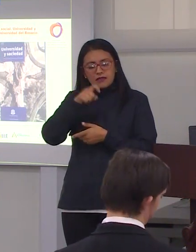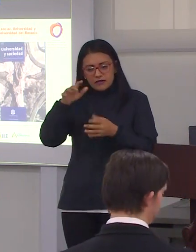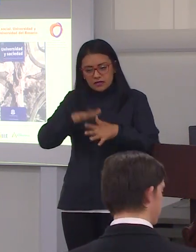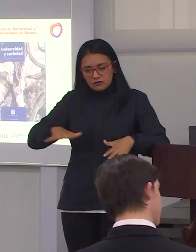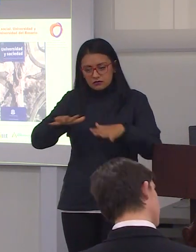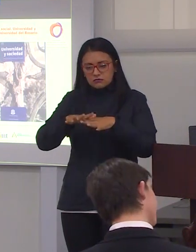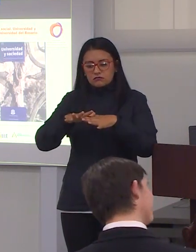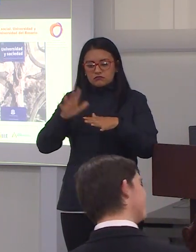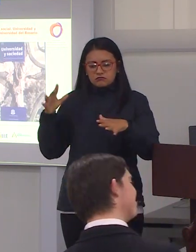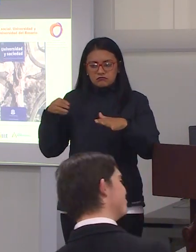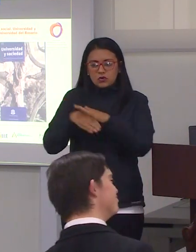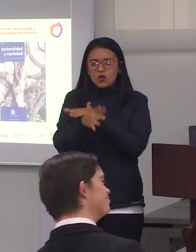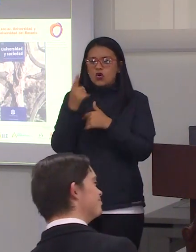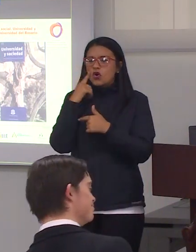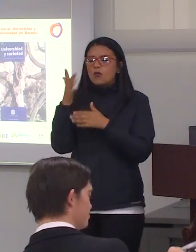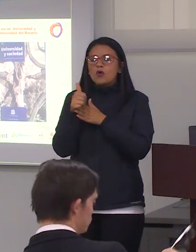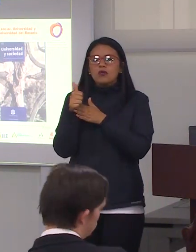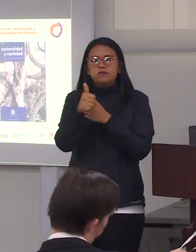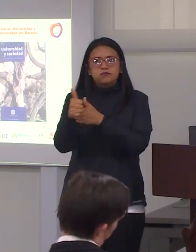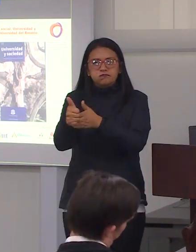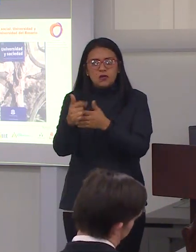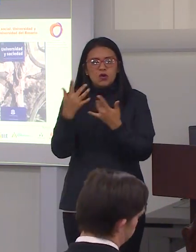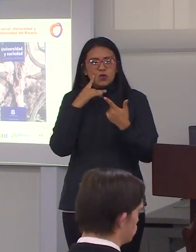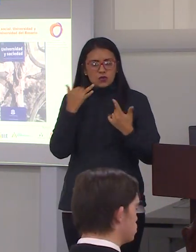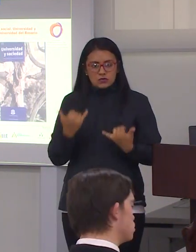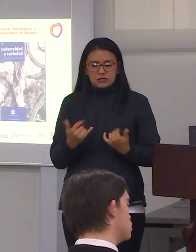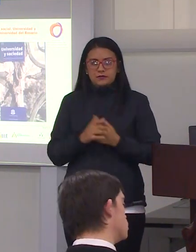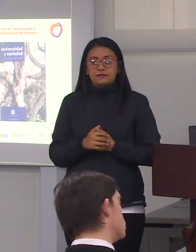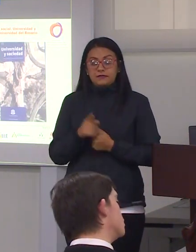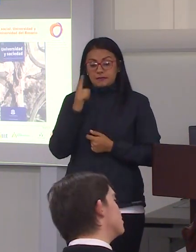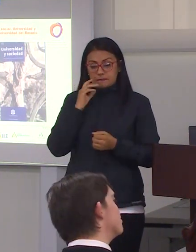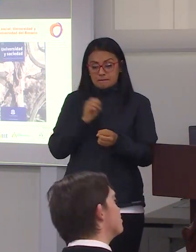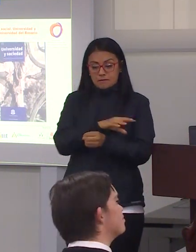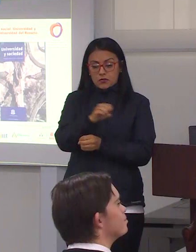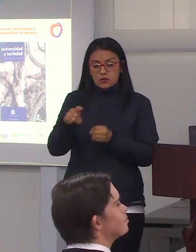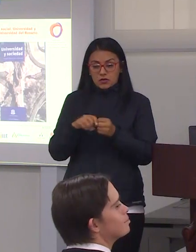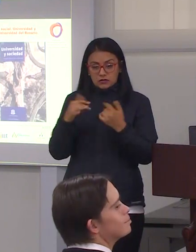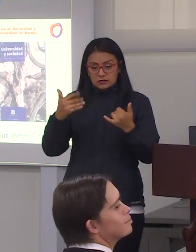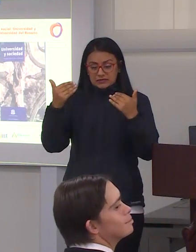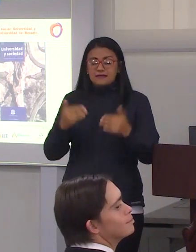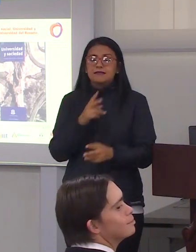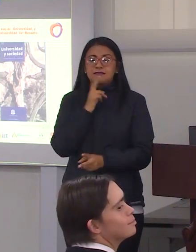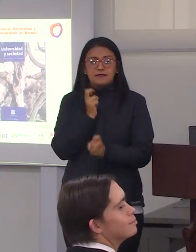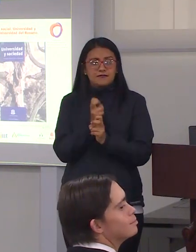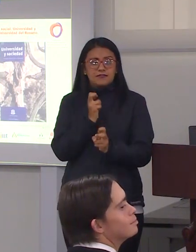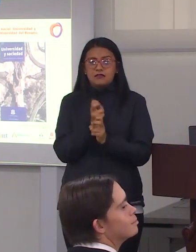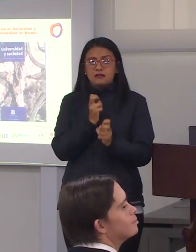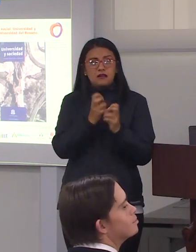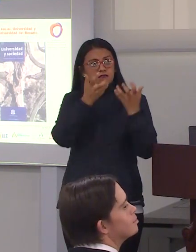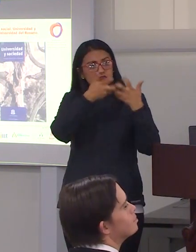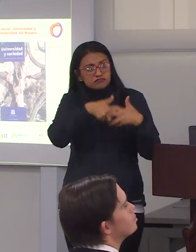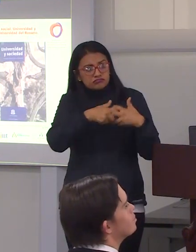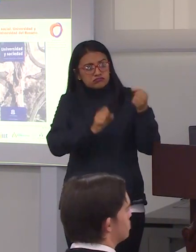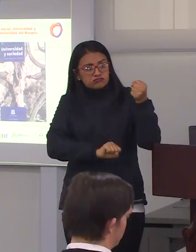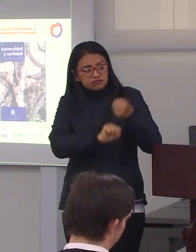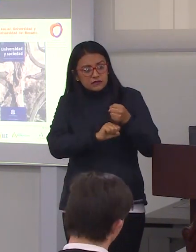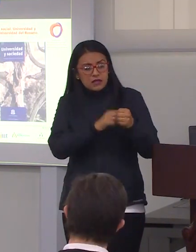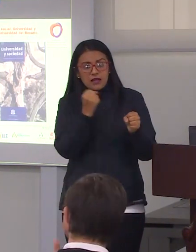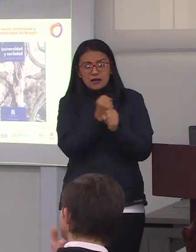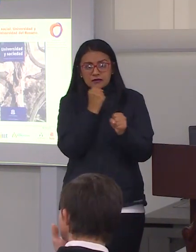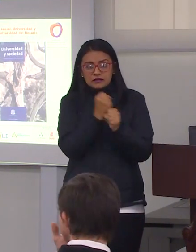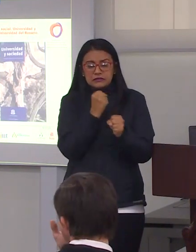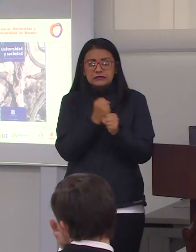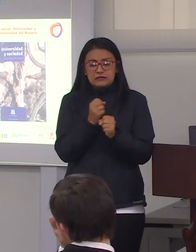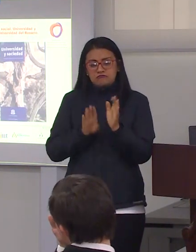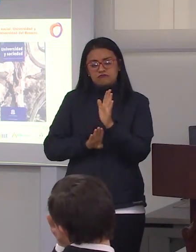incluir además puntos de salida. Los puntos de salida en este momento para nuestra población son complejos. El empleo con apoyo, aunque ha avanzado,